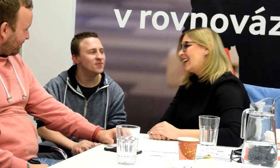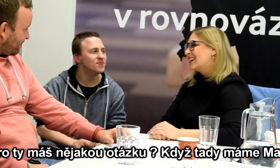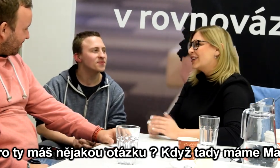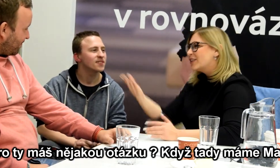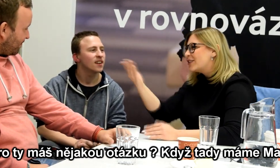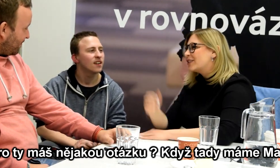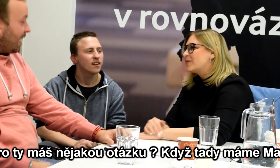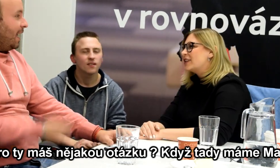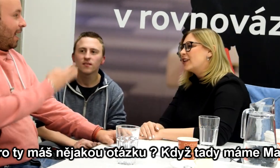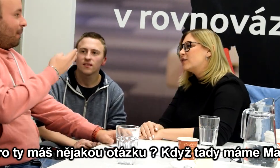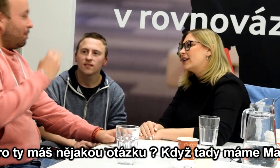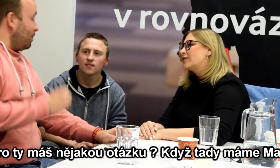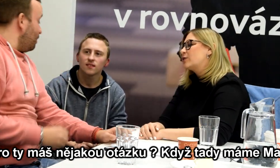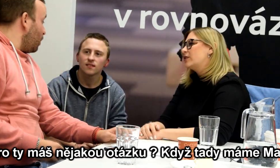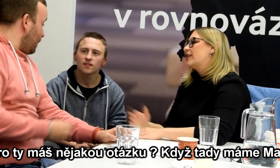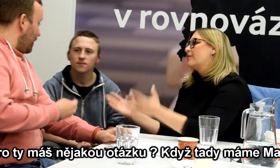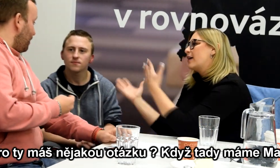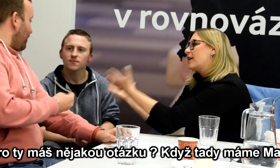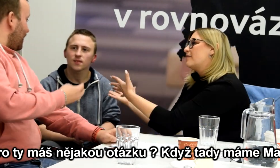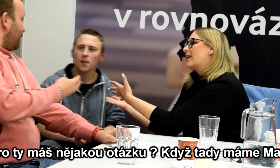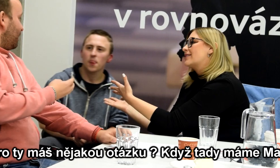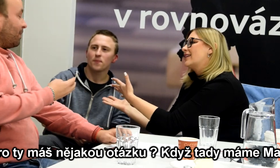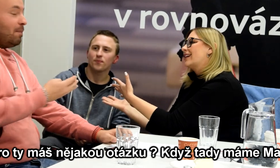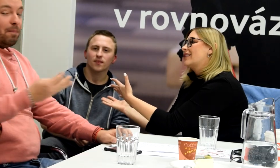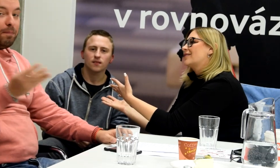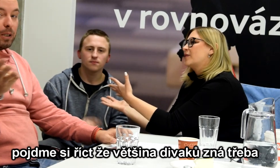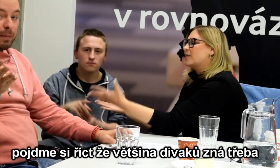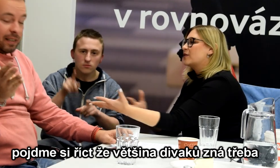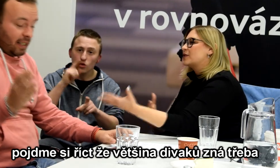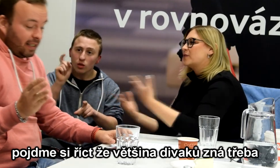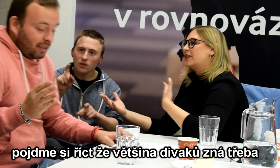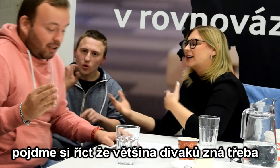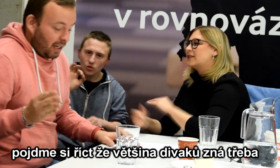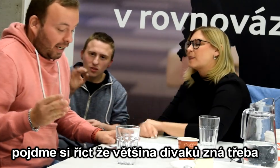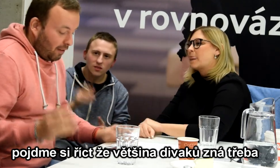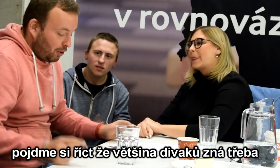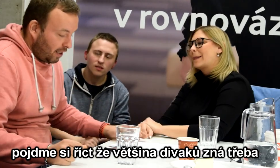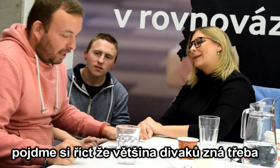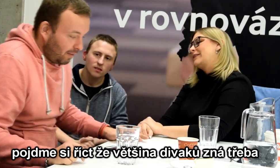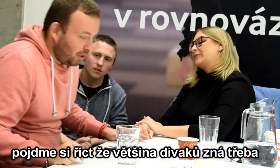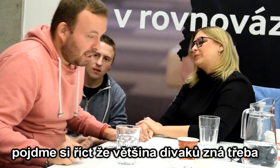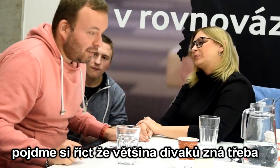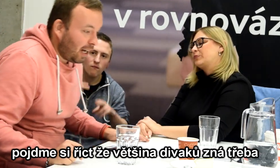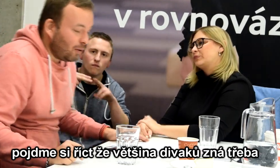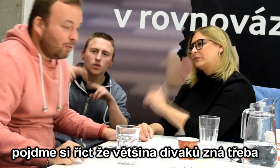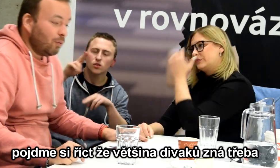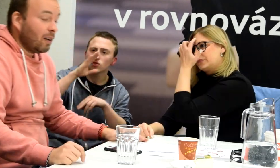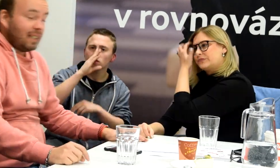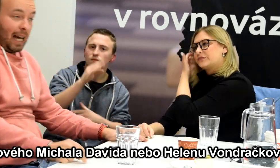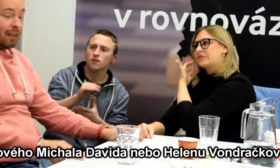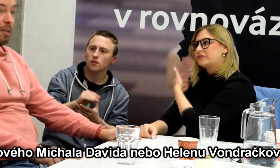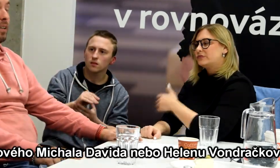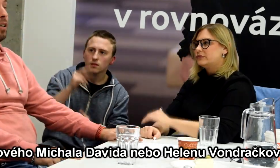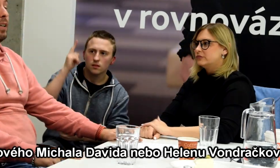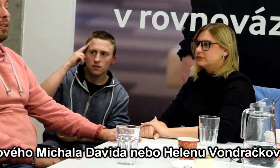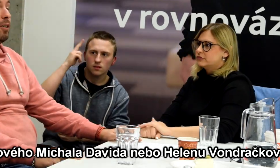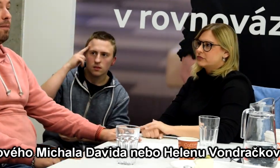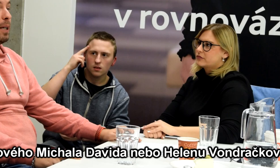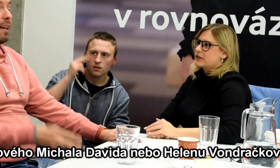No Ondro, ty máš nějakou otázku? Máme Maxe, tak... Pojďme si říct, že většina diváků zná třeba takového Michala